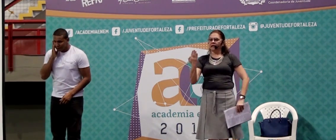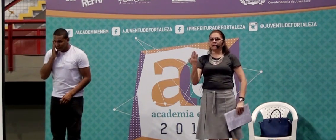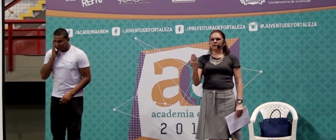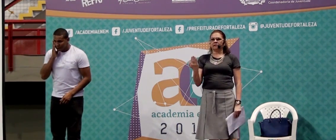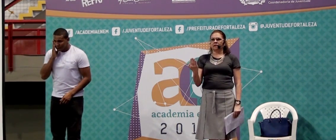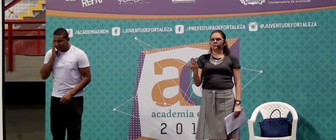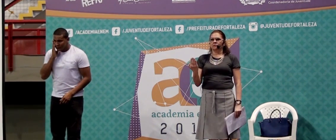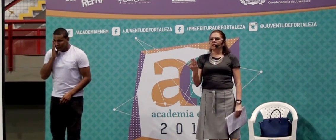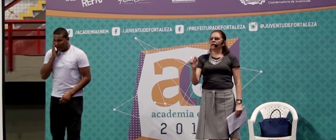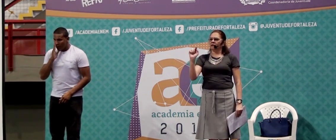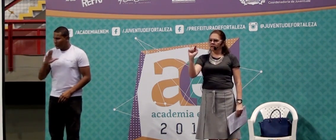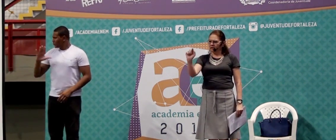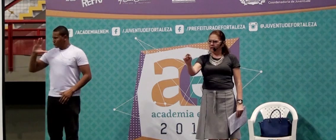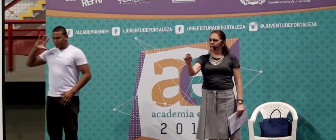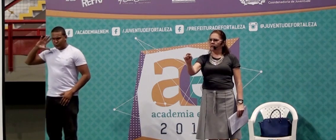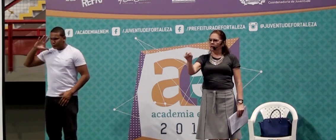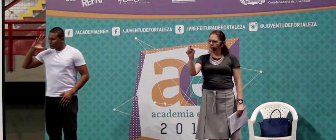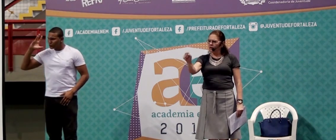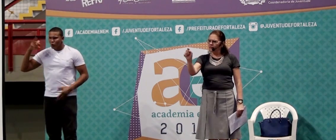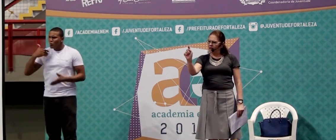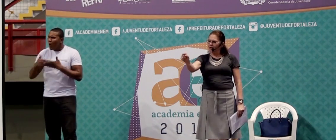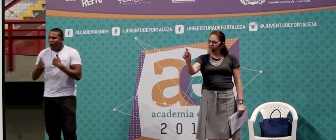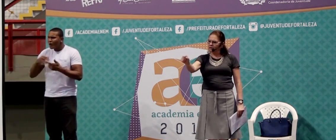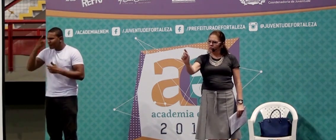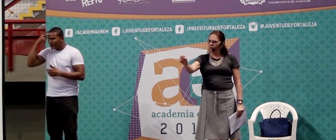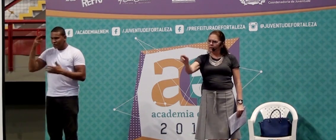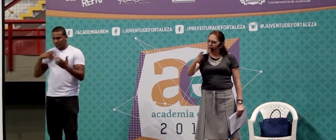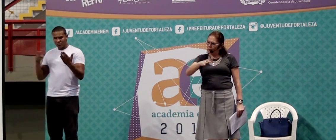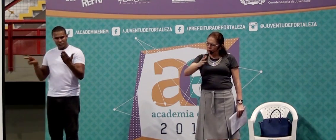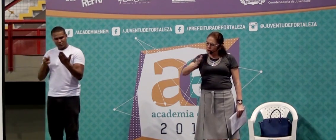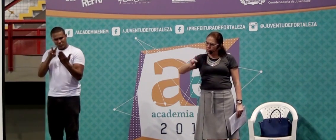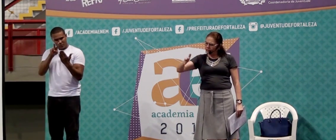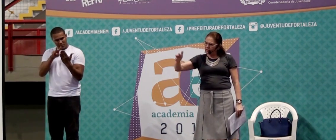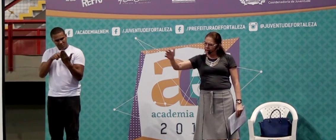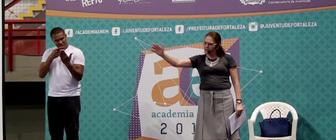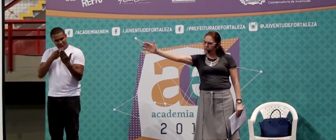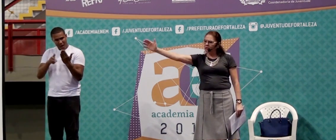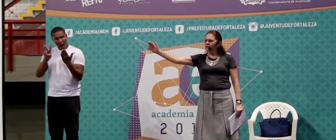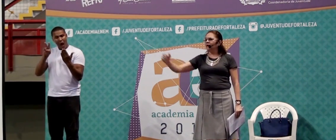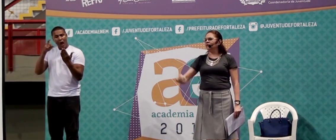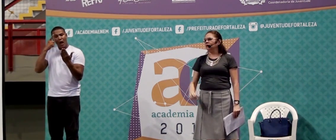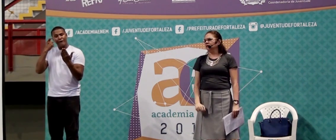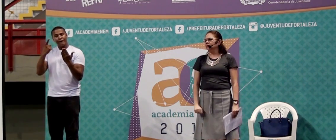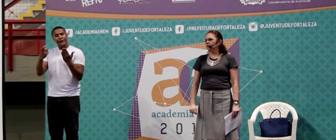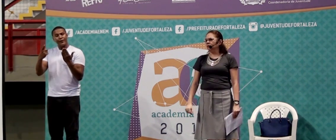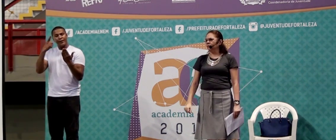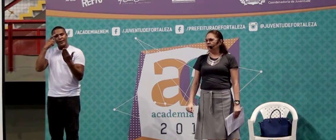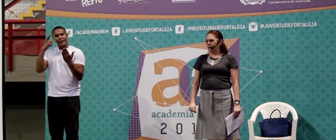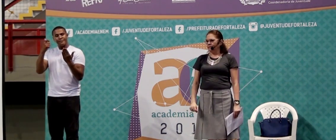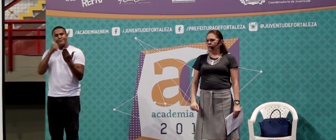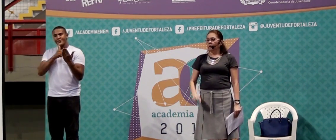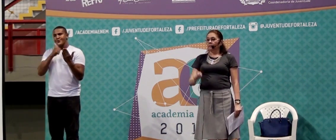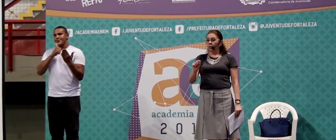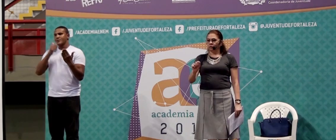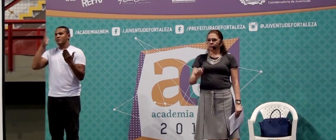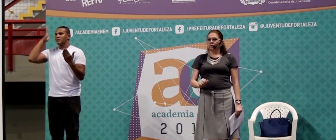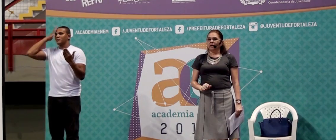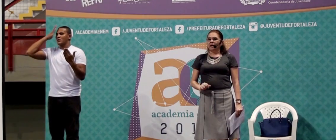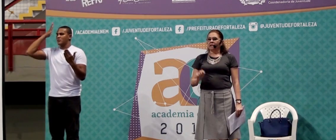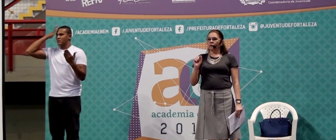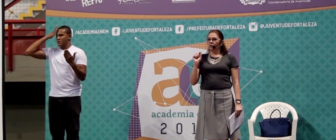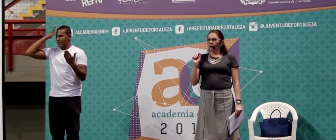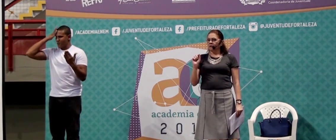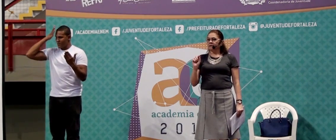pegar minha redação, ele sabe que eu vou falar sobre a continuidade da violência contra a mulher.